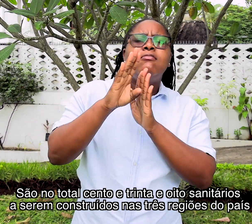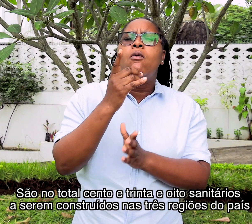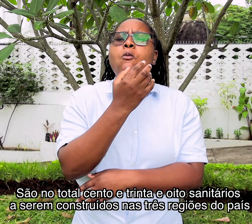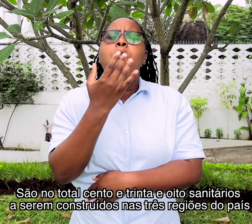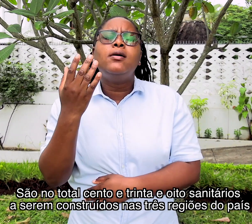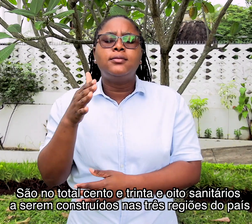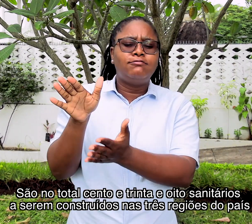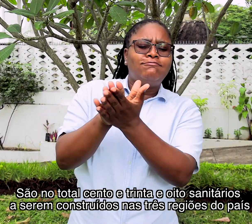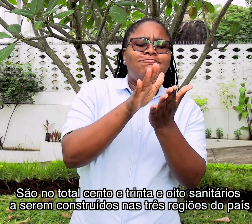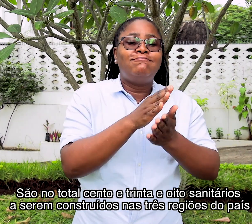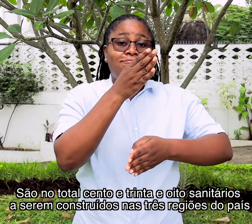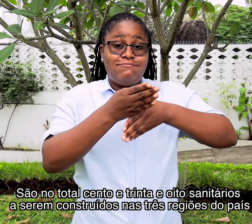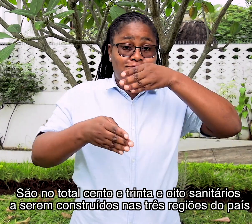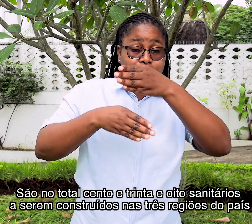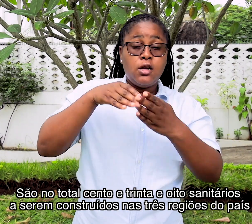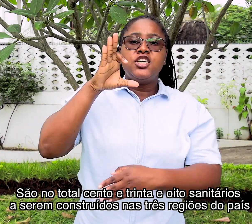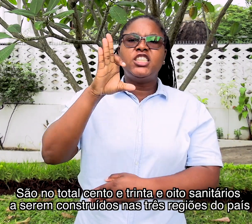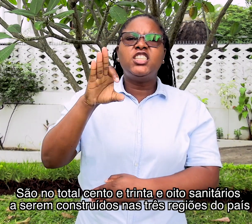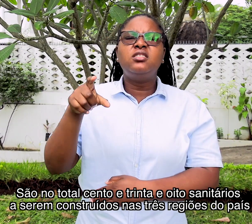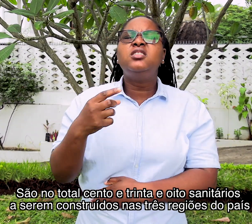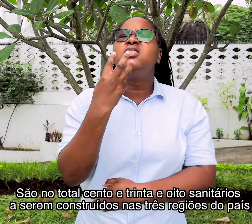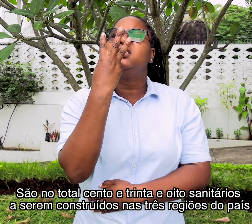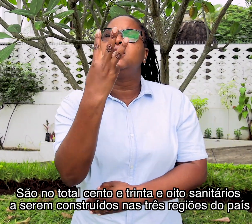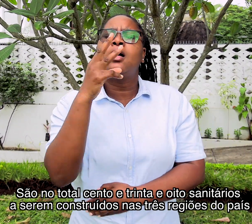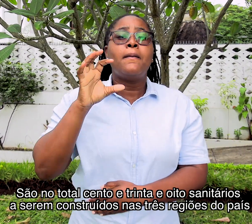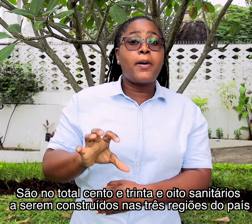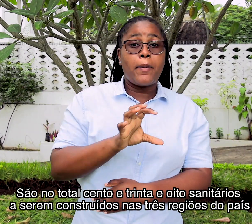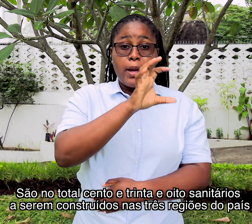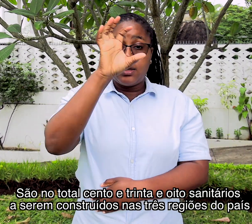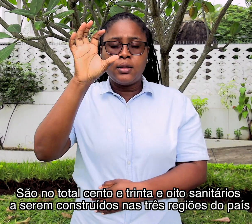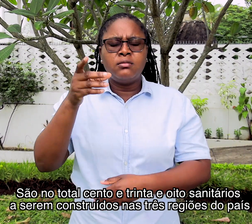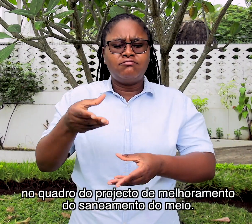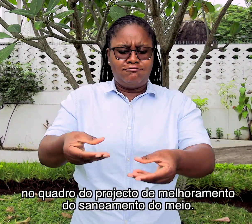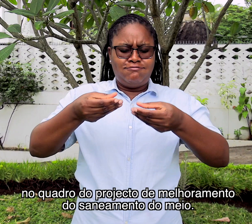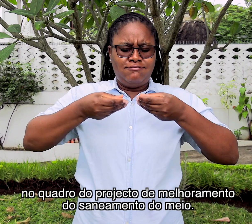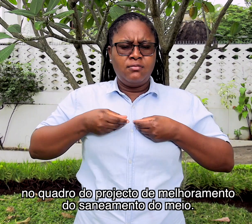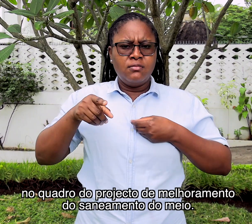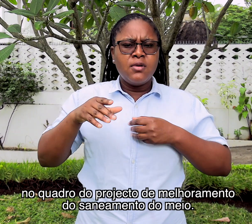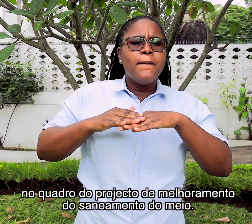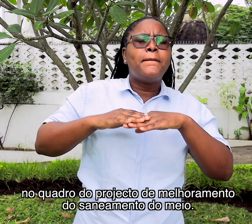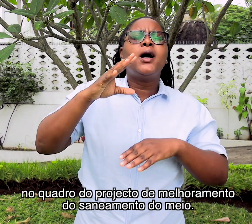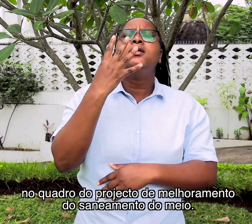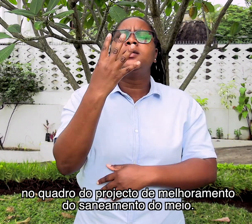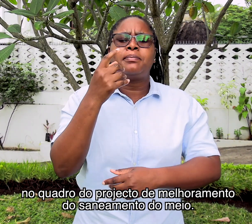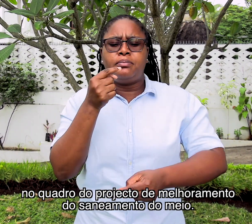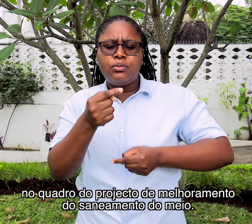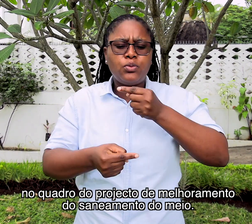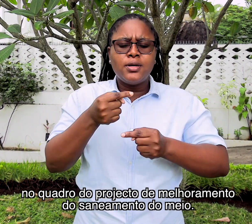138 sanitários a serem construídos nas três regiões do país no quadro do projeto de melhoramento do